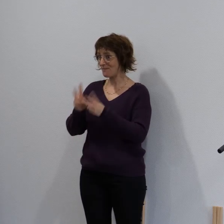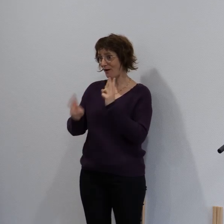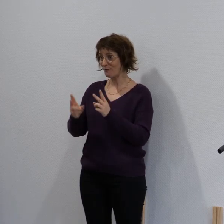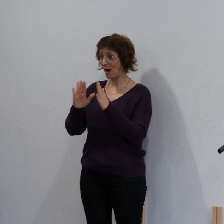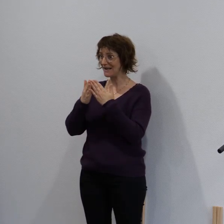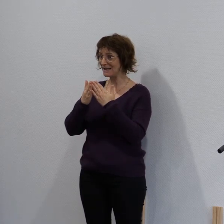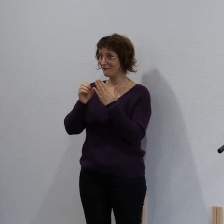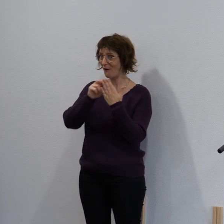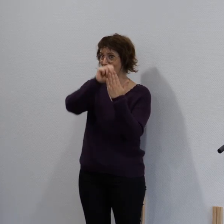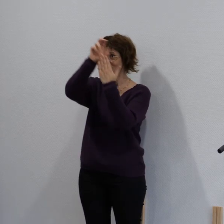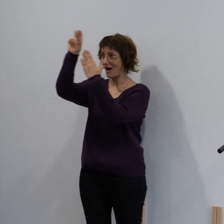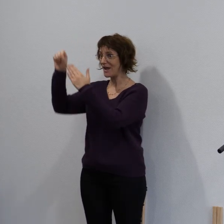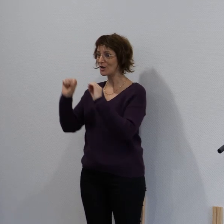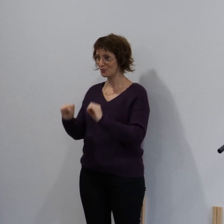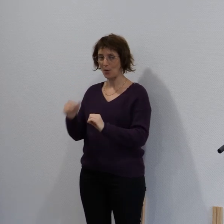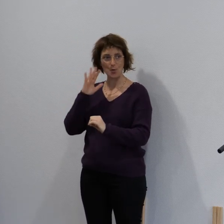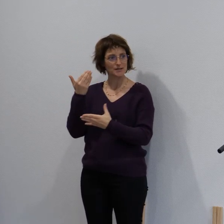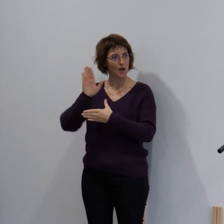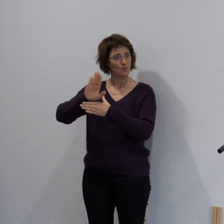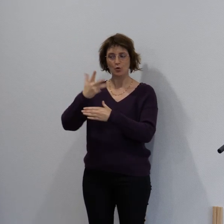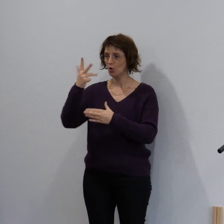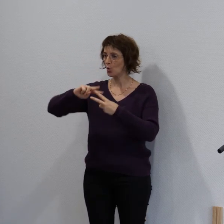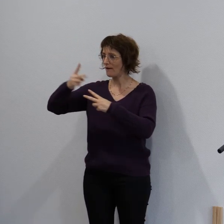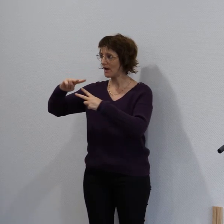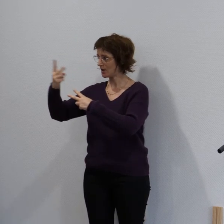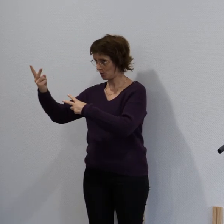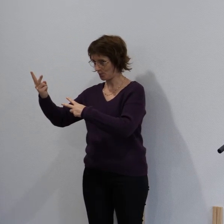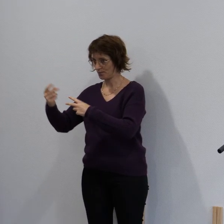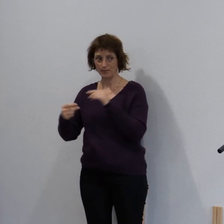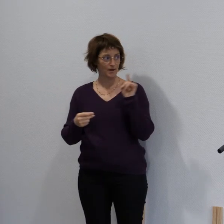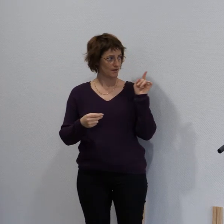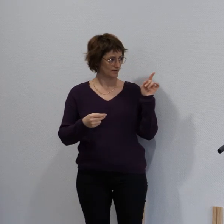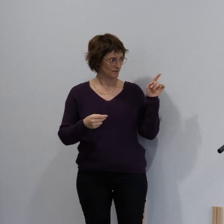voyage. Je vous ai amené trois versions de Mephisto. Ça, c'est une version...